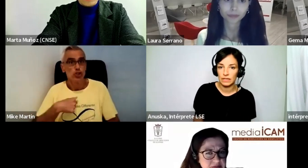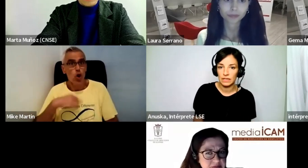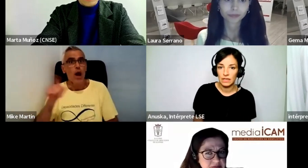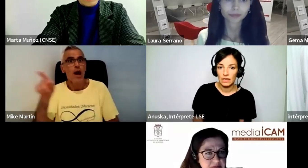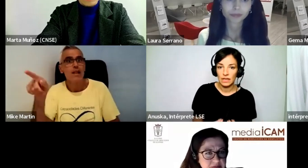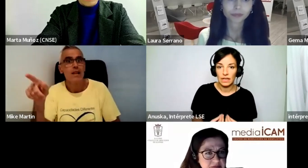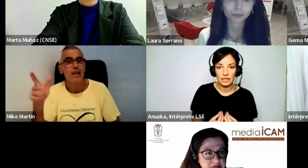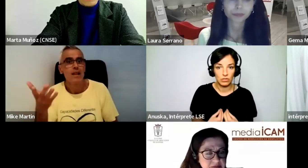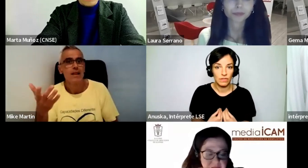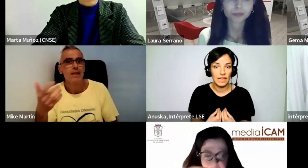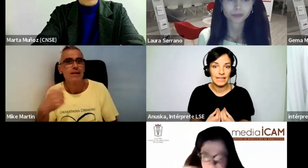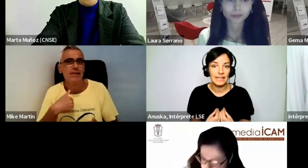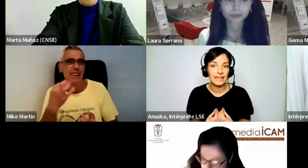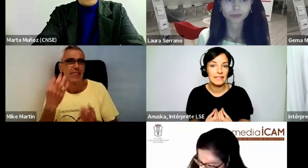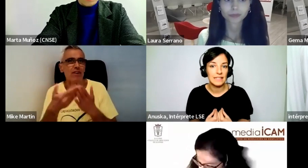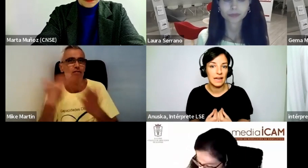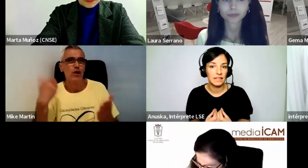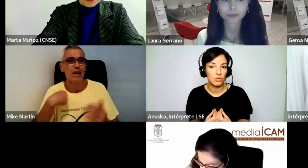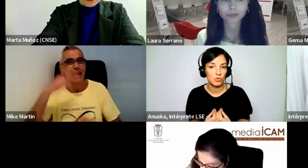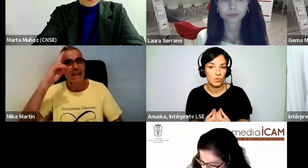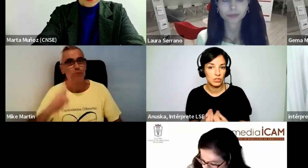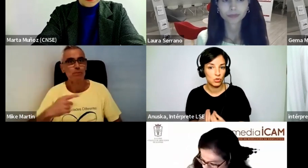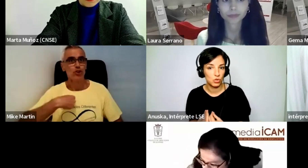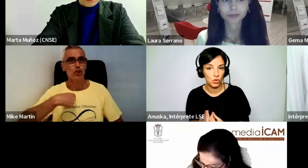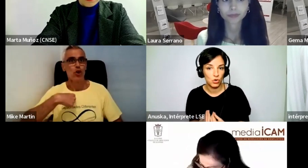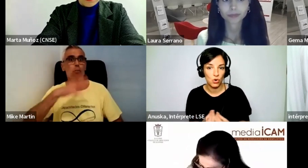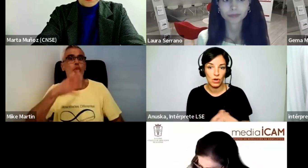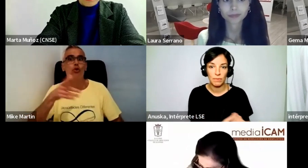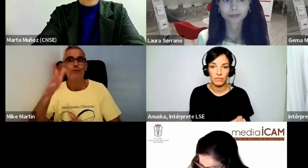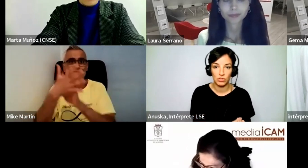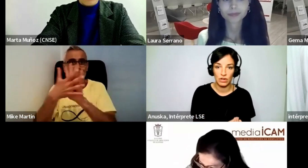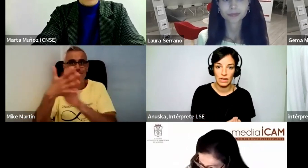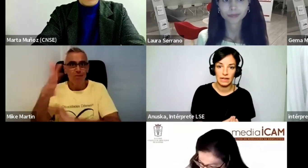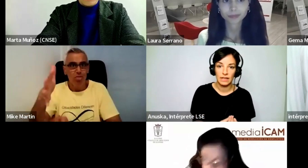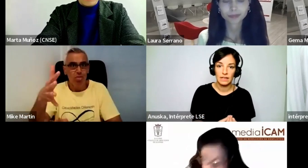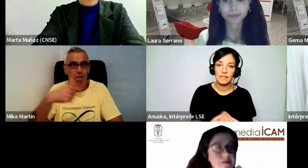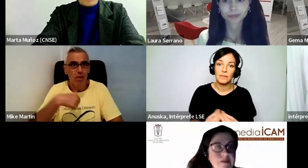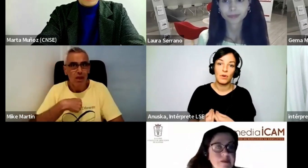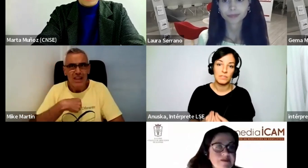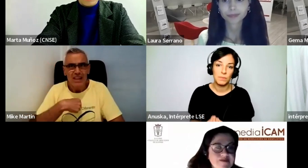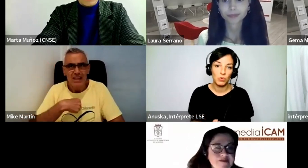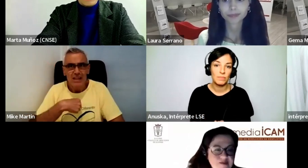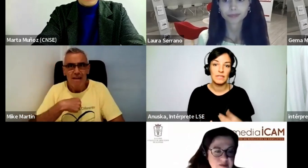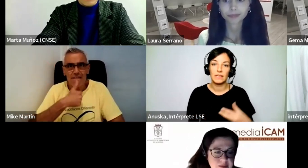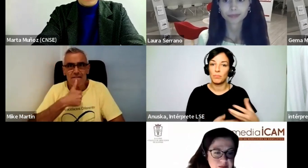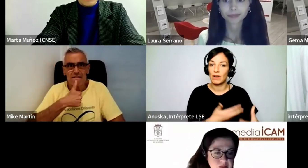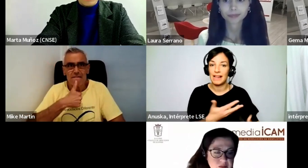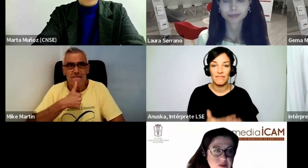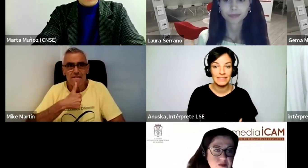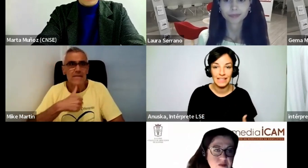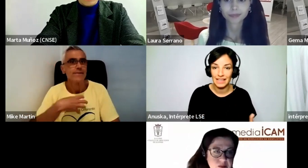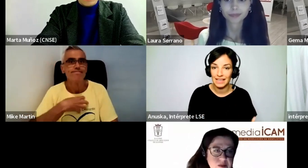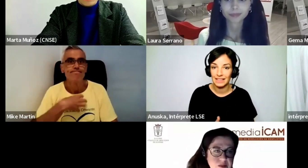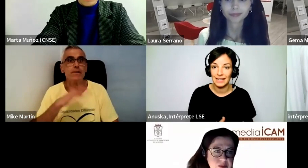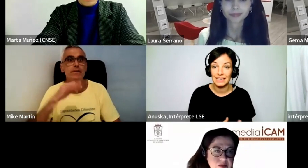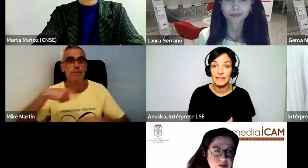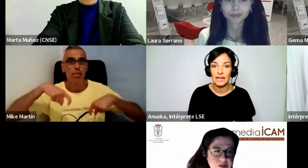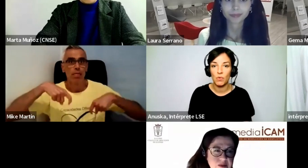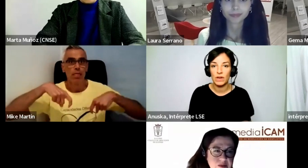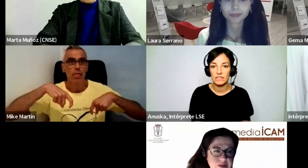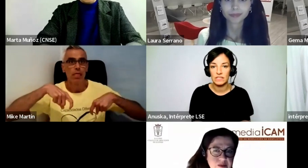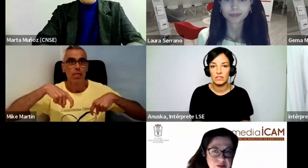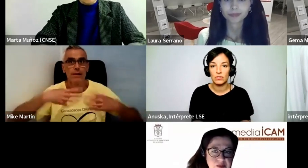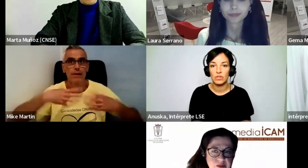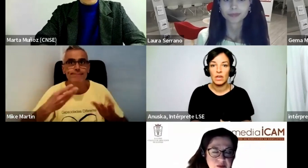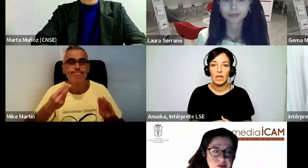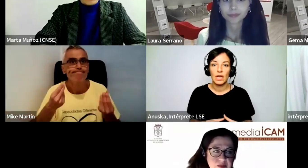muy bien. Yo decía, ¿quién está ejerciendo su derecho, yo o la profesional? Por respeto a mí, por la falta de nivel de